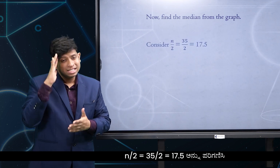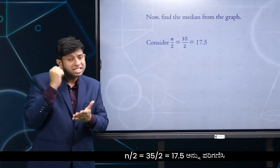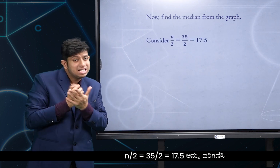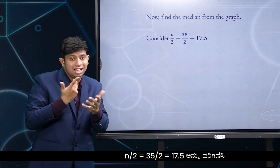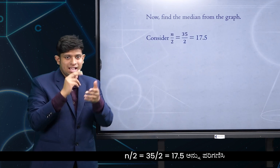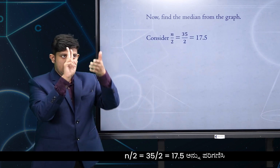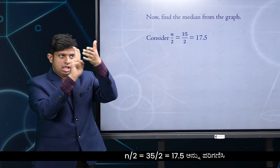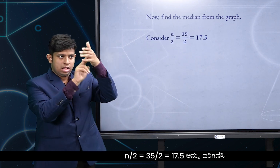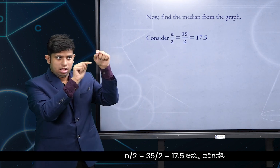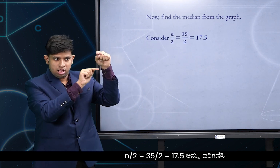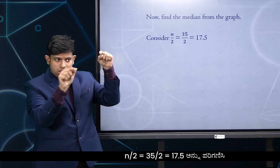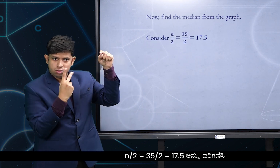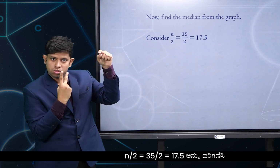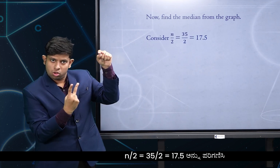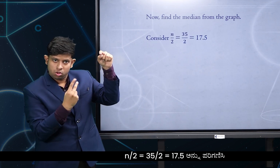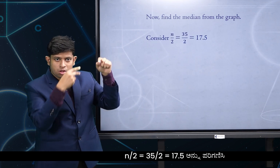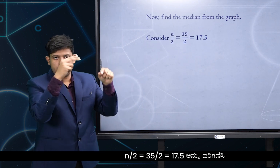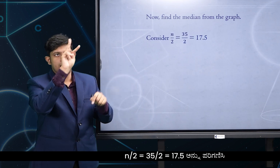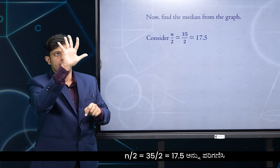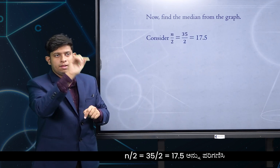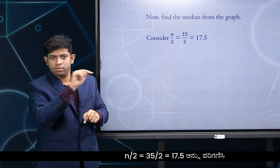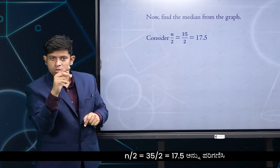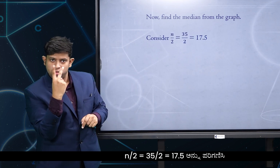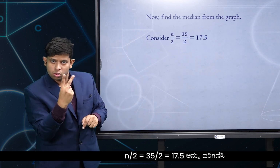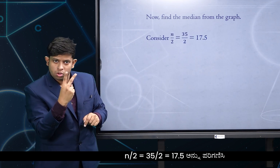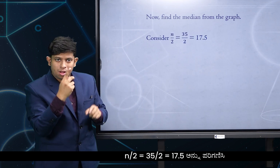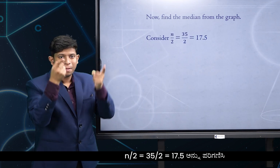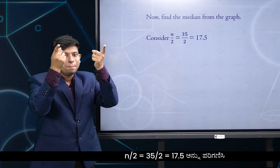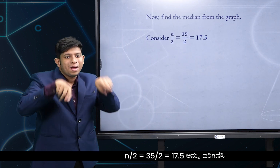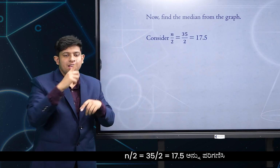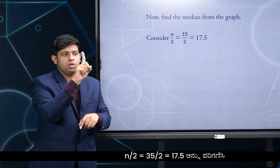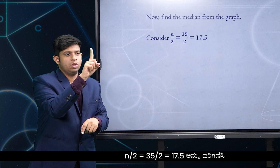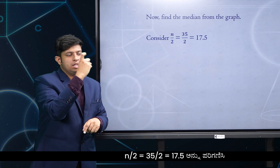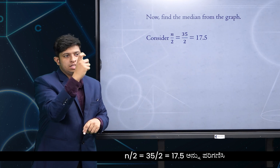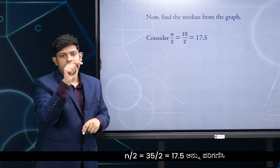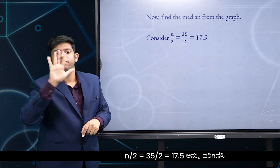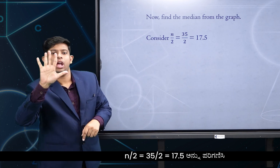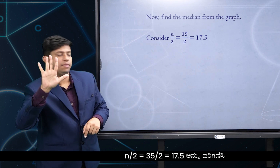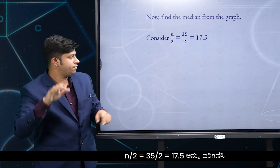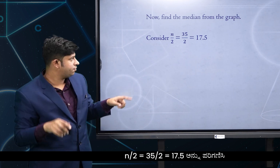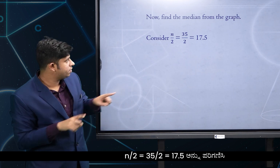= 35/2 = 17.5 ಅನ್ನು ಪರಿಗಣಿಸಿ.